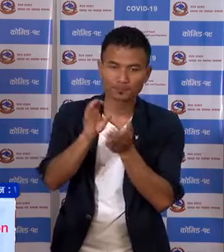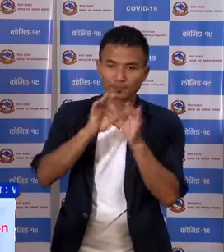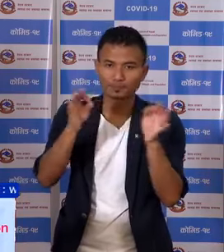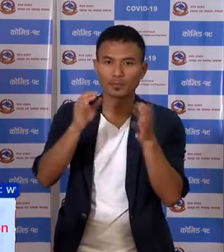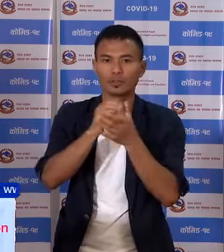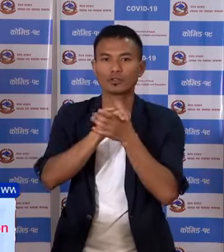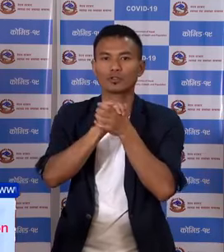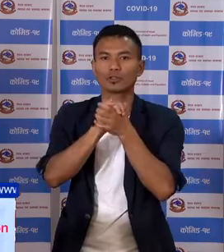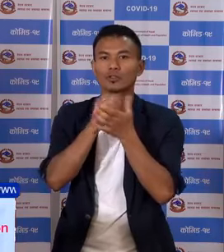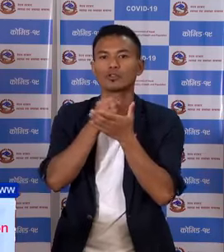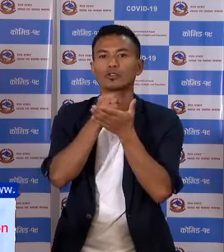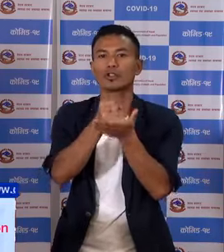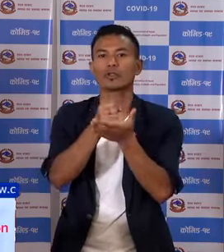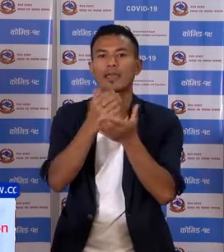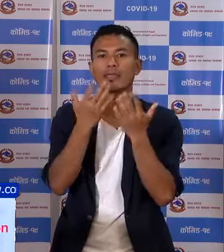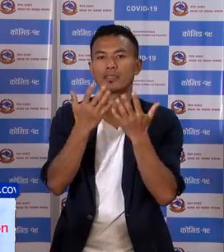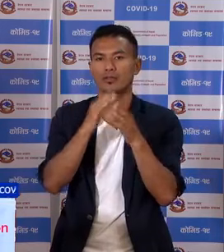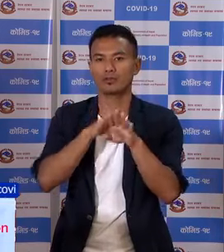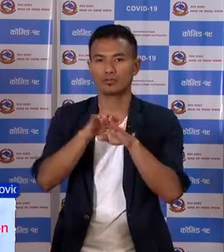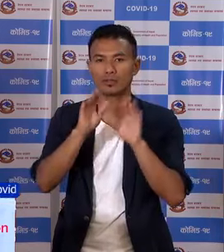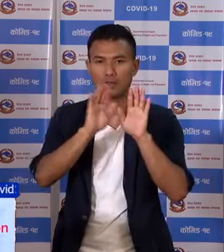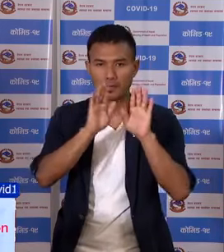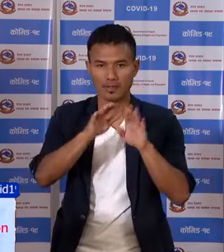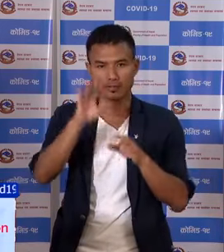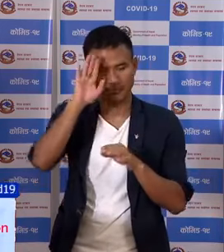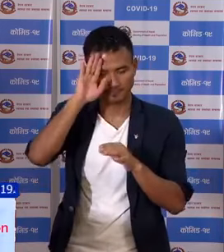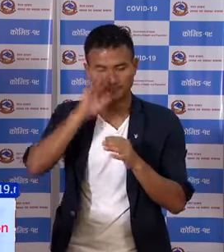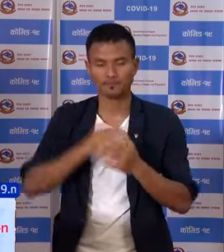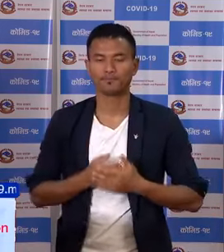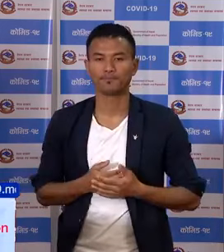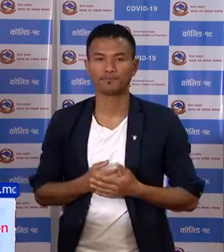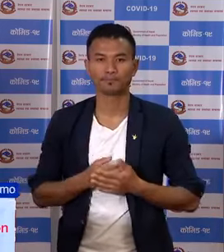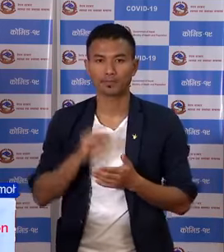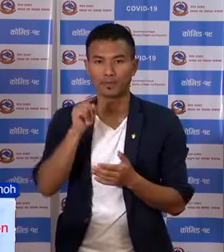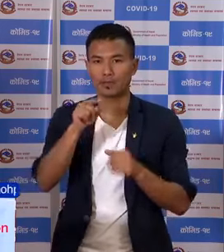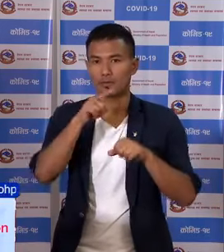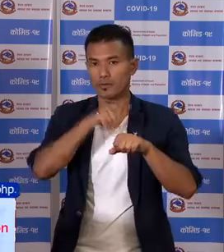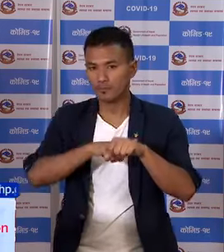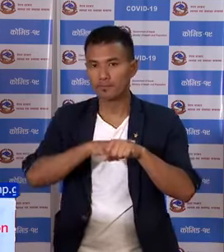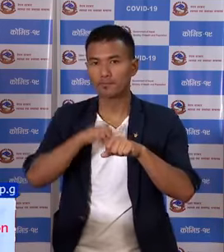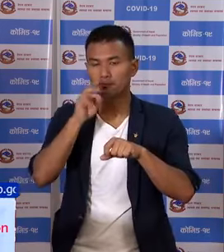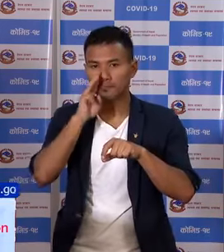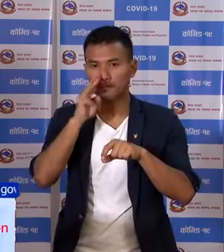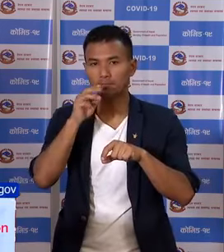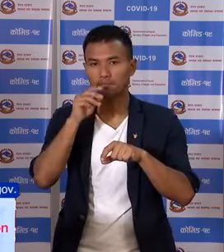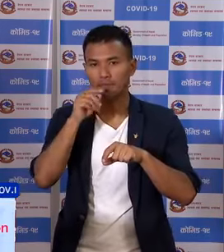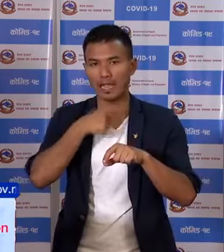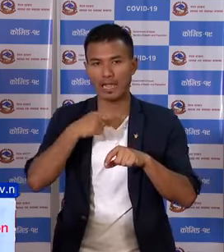ड्रकरानी संपूर्ण